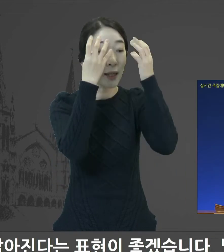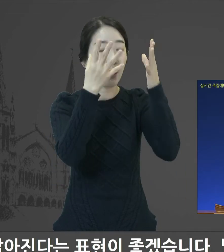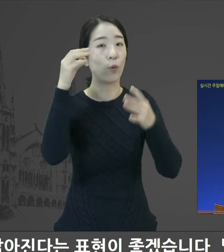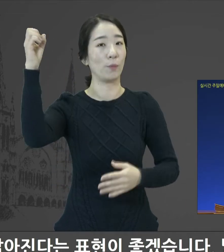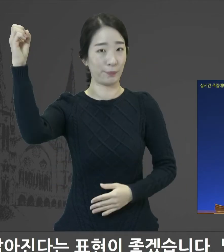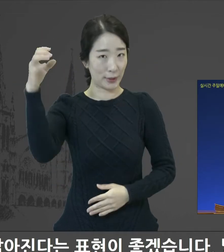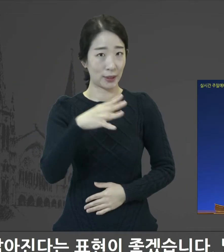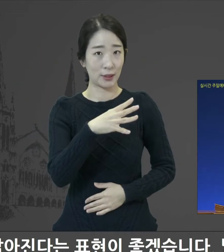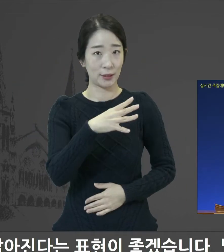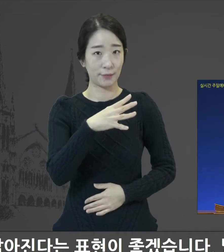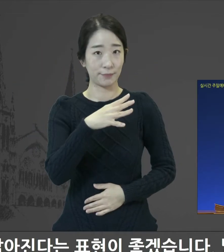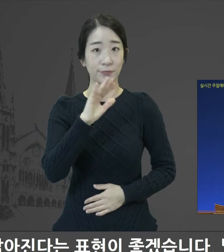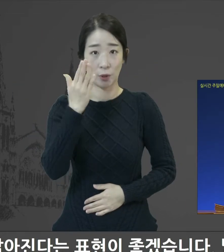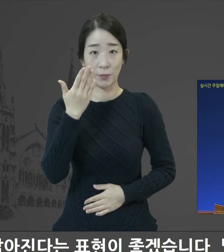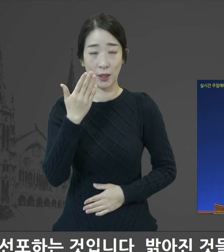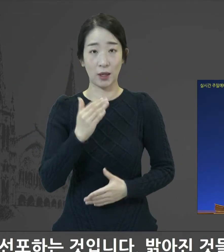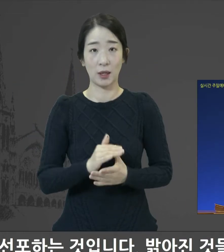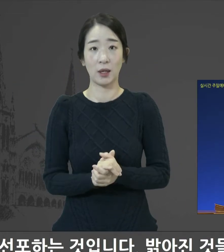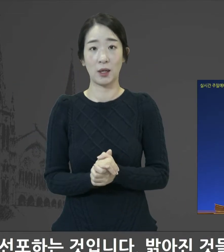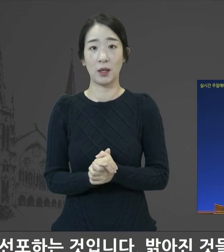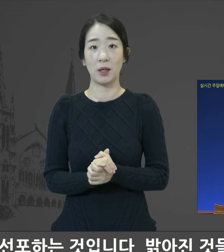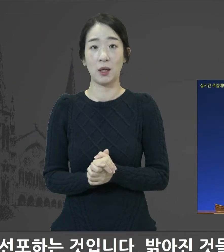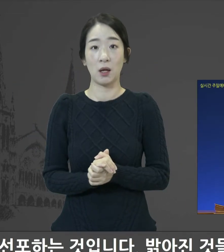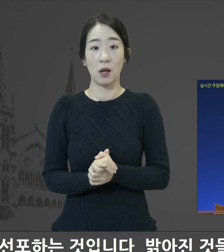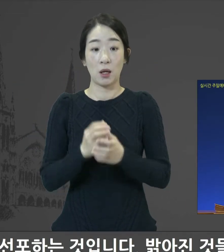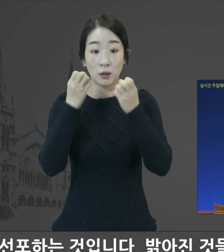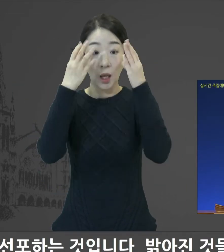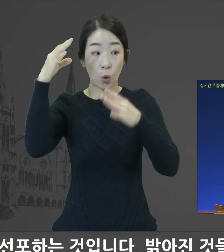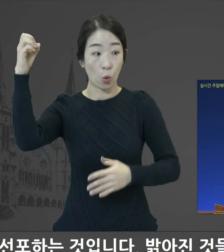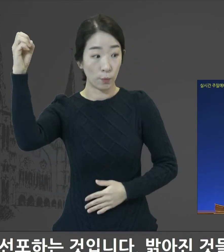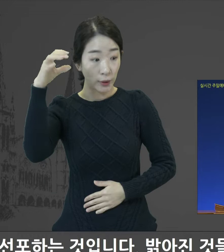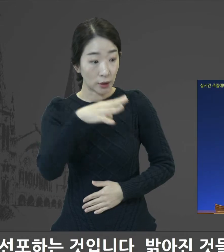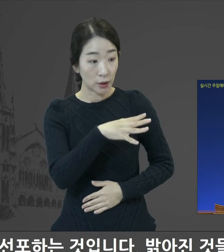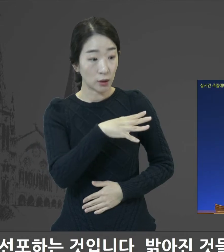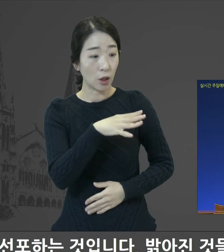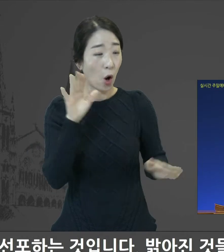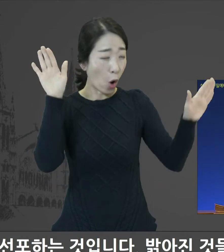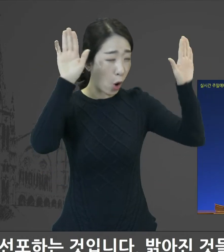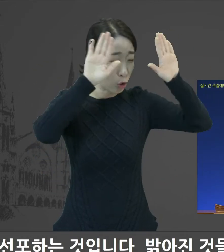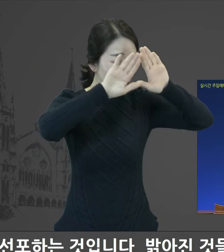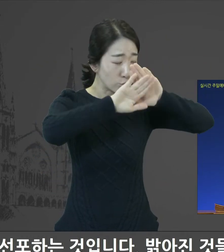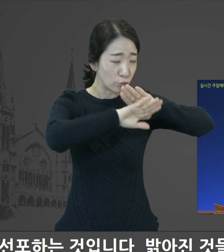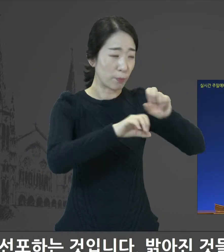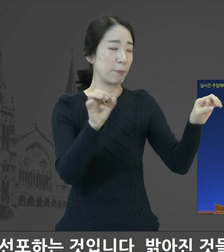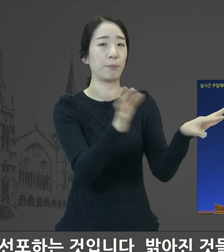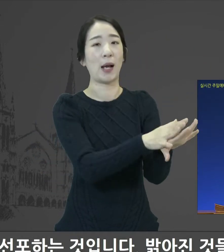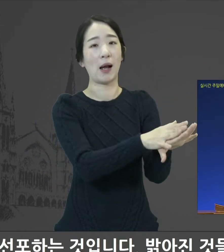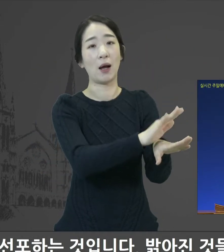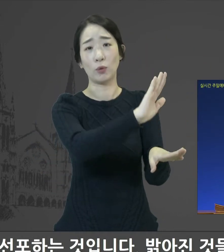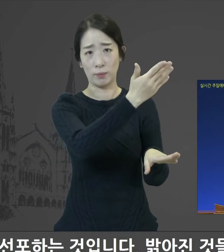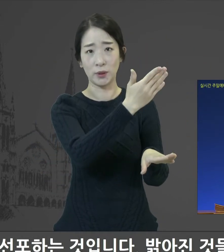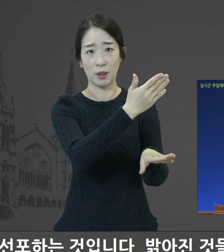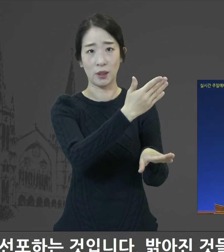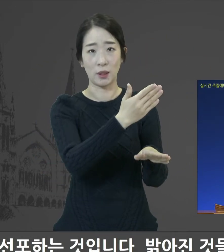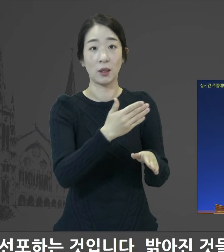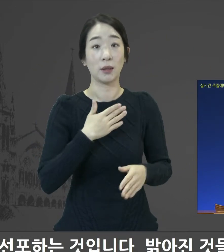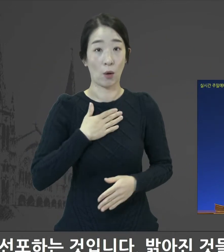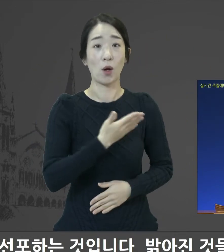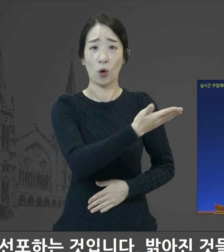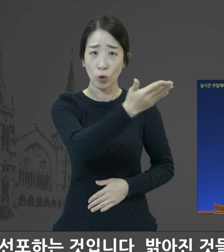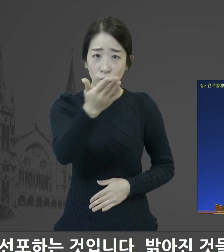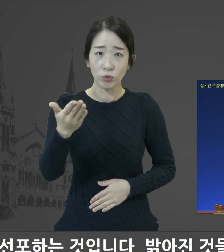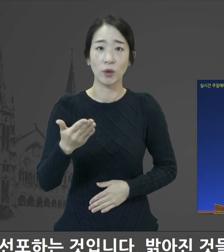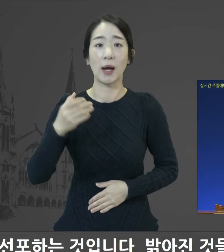된다는 겁니다. 새로운 빛이 되면 어떻겠습니까? 다른 어두운 것을 비출 수 있겠습니까? 없겠습니까? 있겠죠. 저와 여러분이